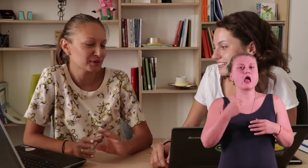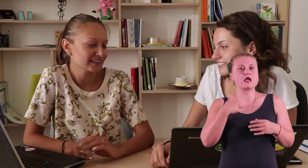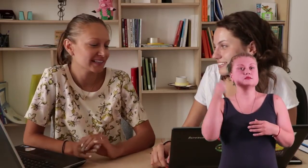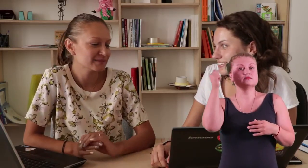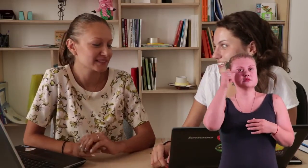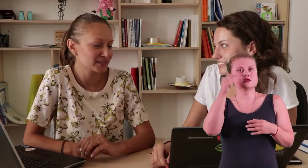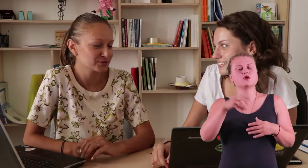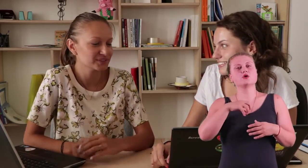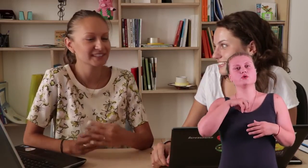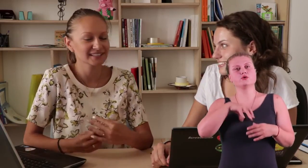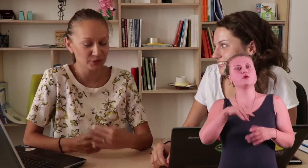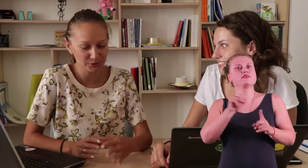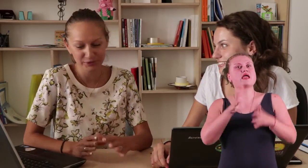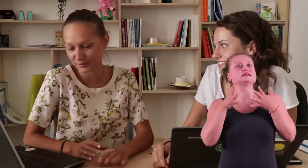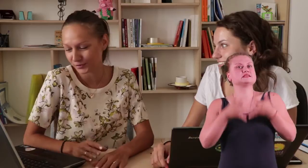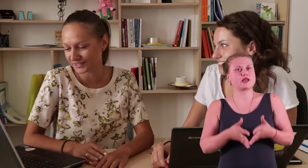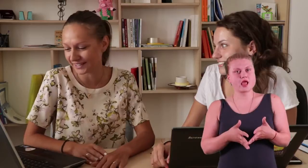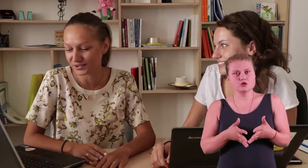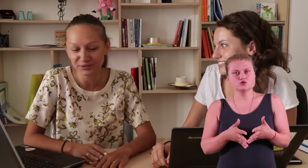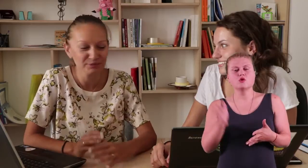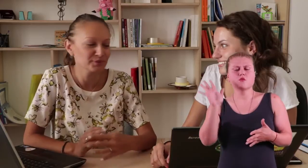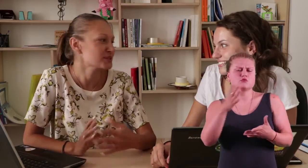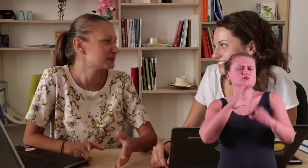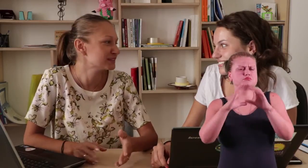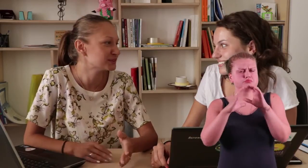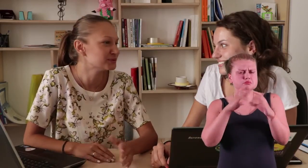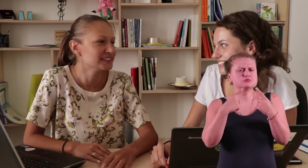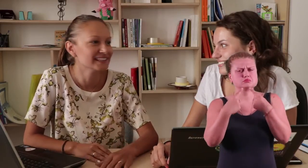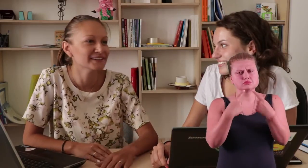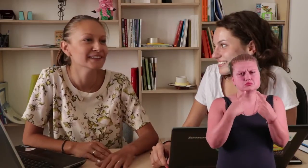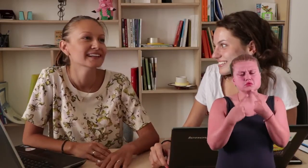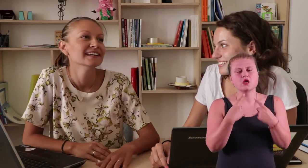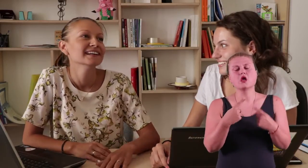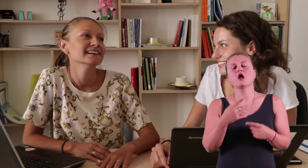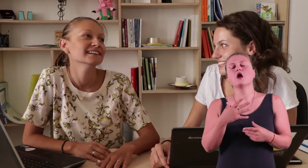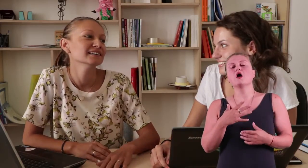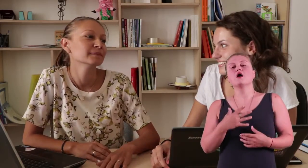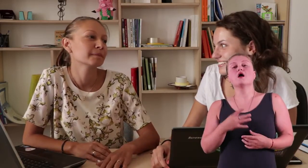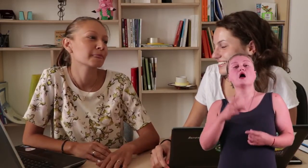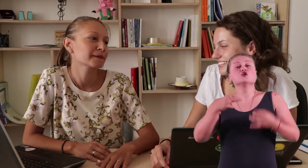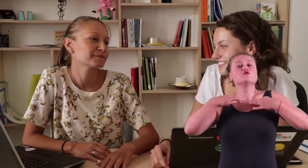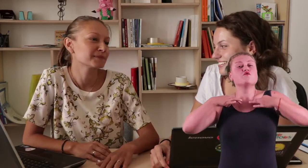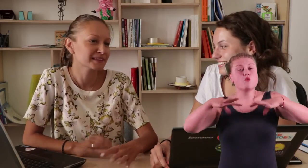който ми каза, аз съм Сашо и си казах, не било страшно, почнах да си комуникираме.